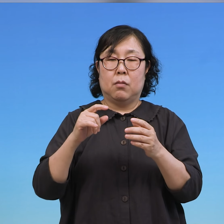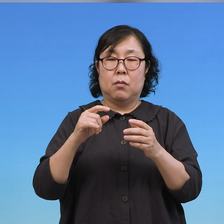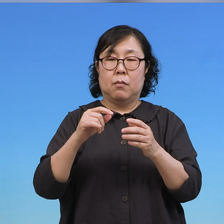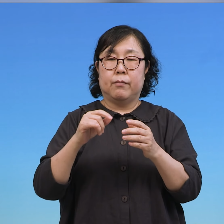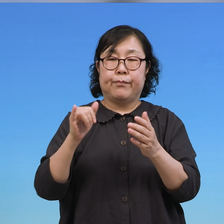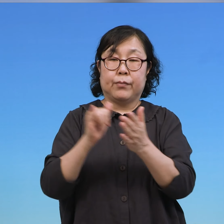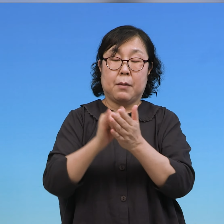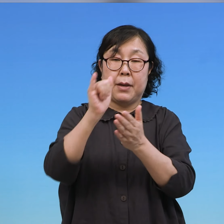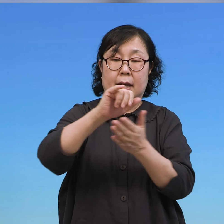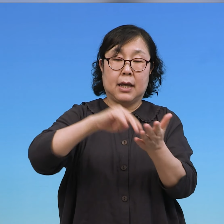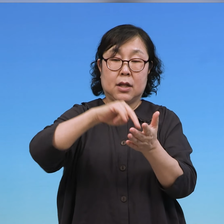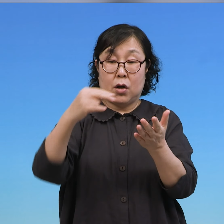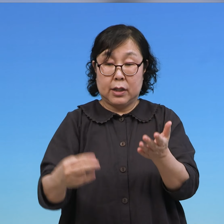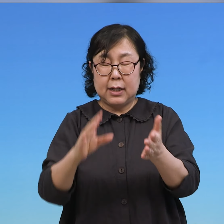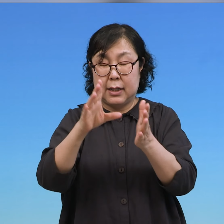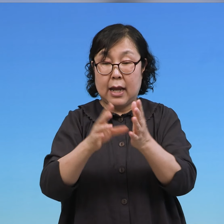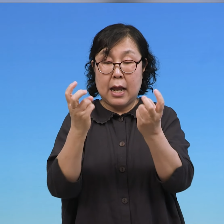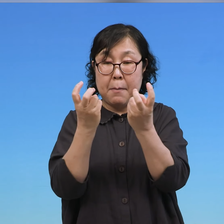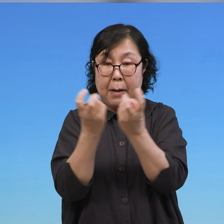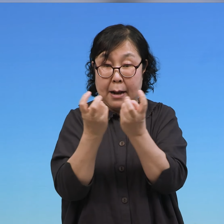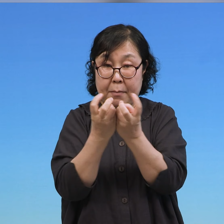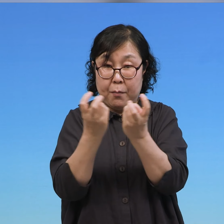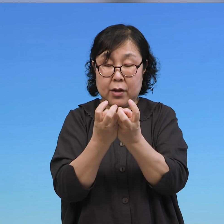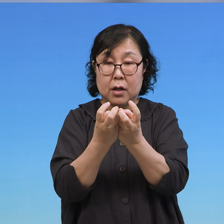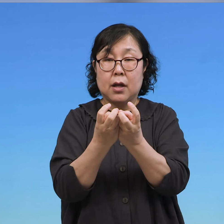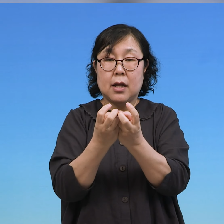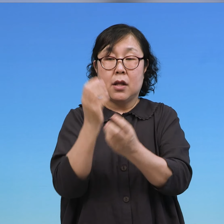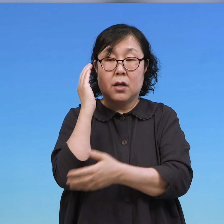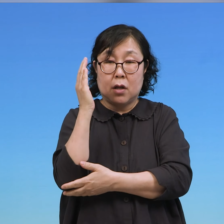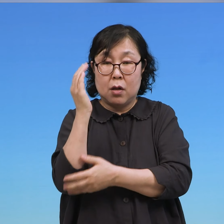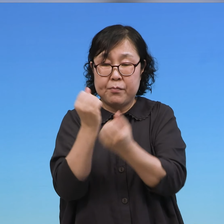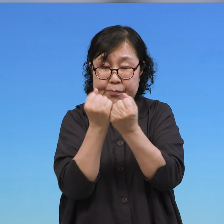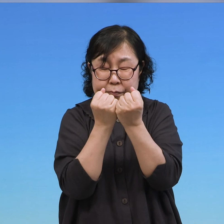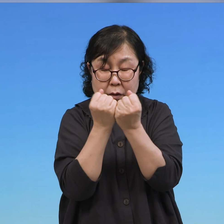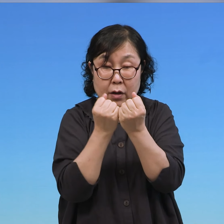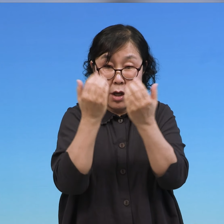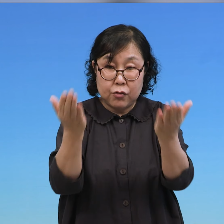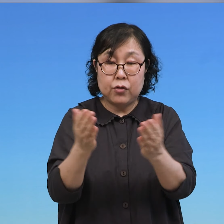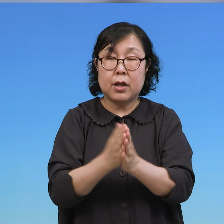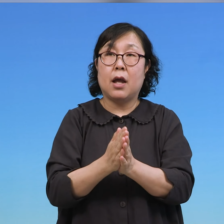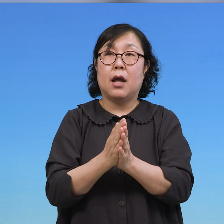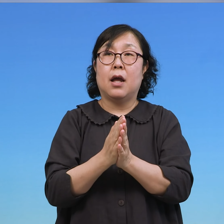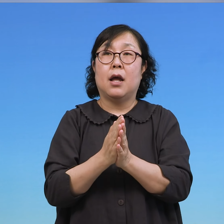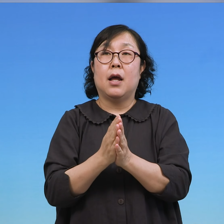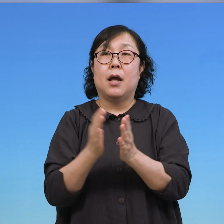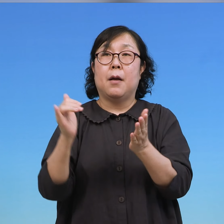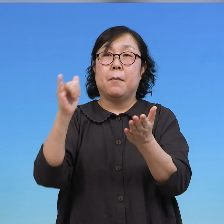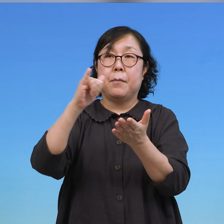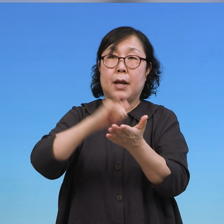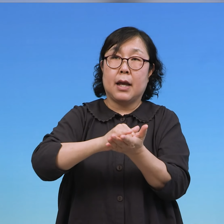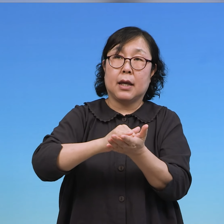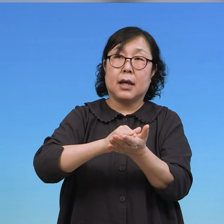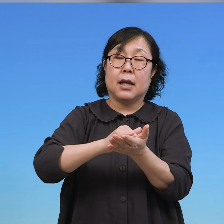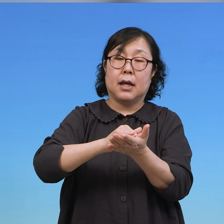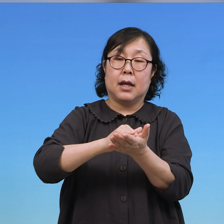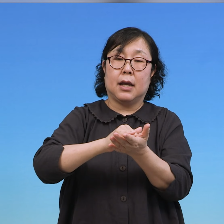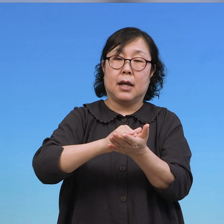하고 그러는데요, 그 중에서 항상 일부러 귀담아 듣는 대목이 있습니다. 그게 뭐냐 하니까요,